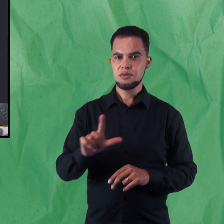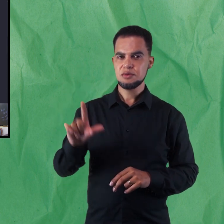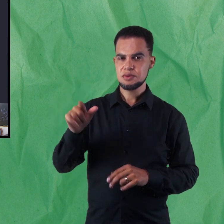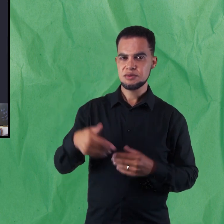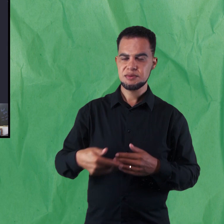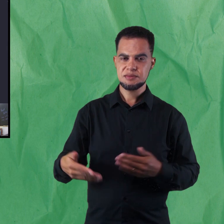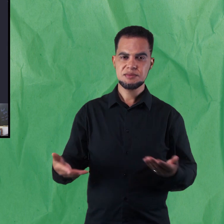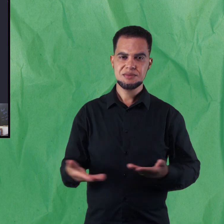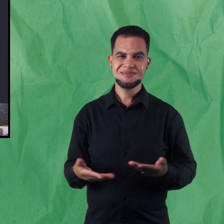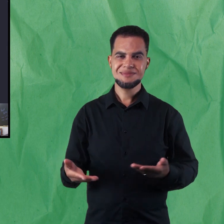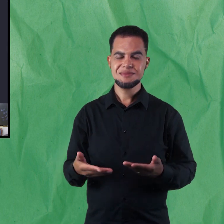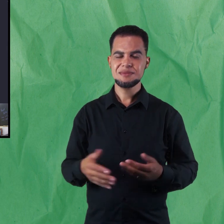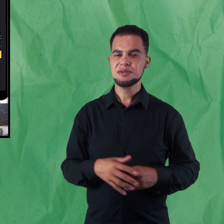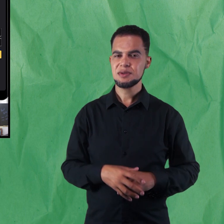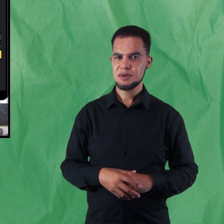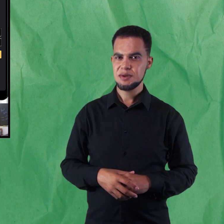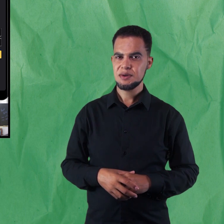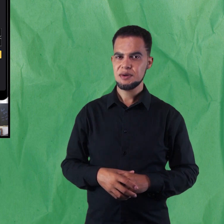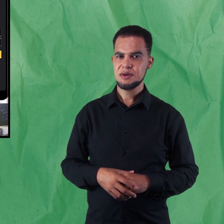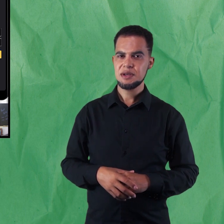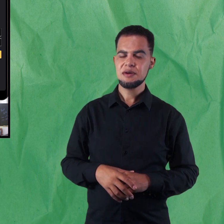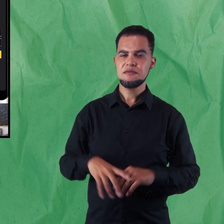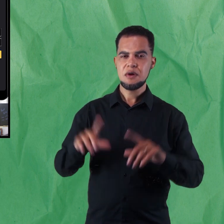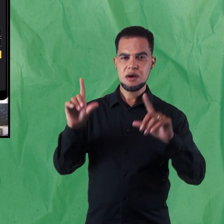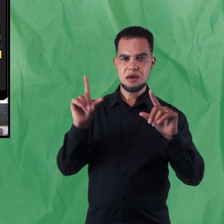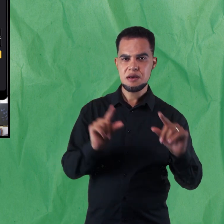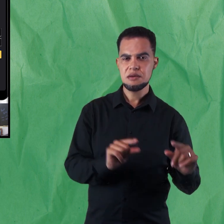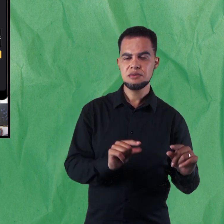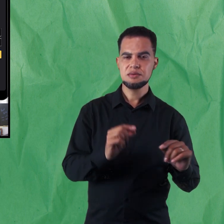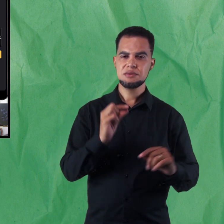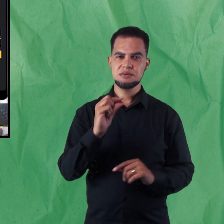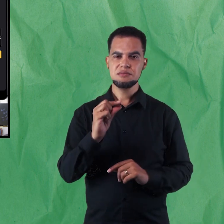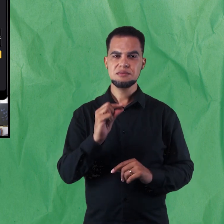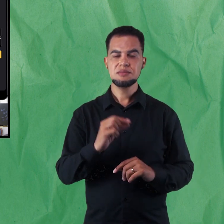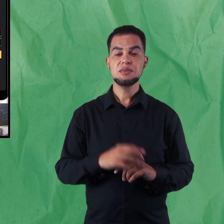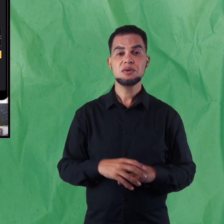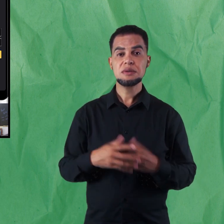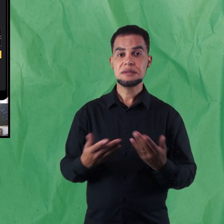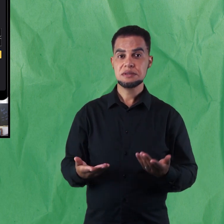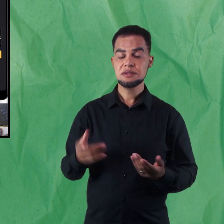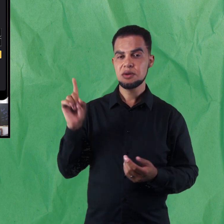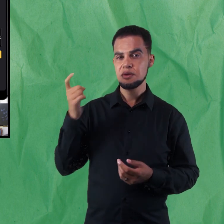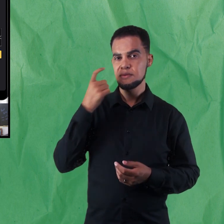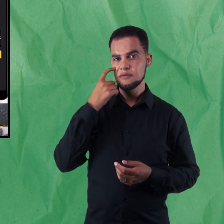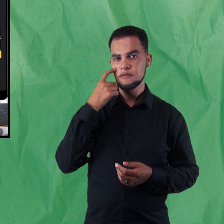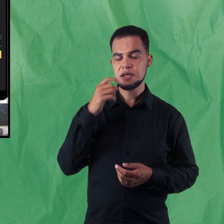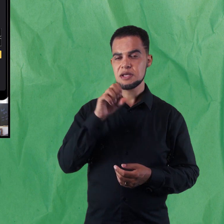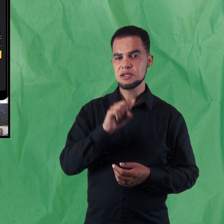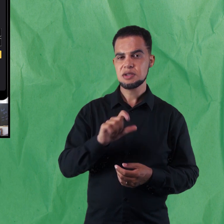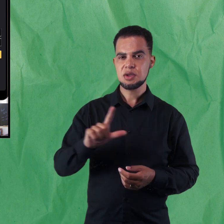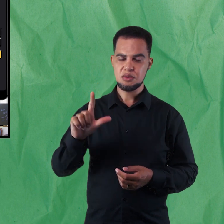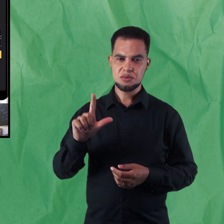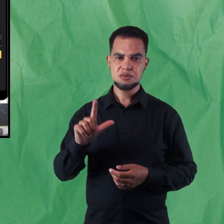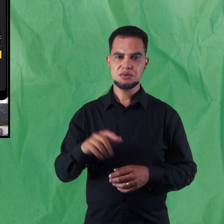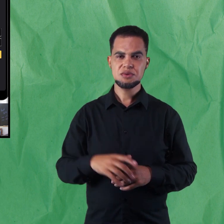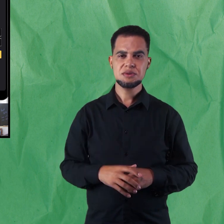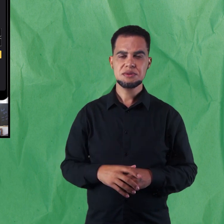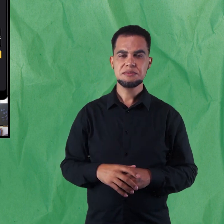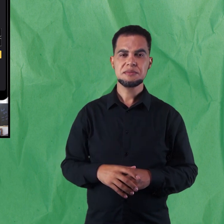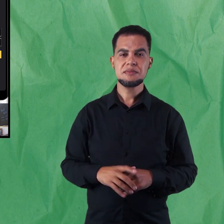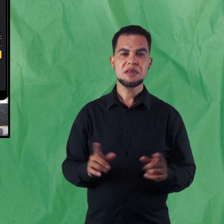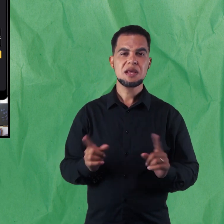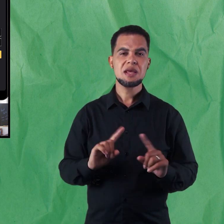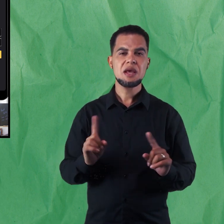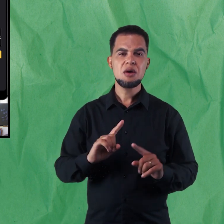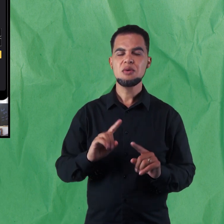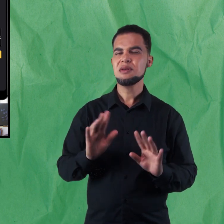A partir de agora eu já vou reduzir aqui um pouco. Então aqui eu vou ter um isLoading e eu não